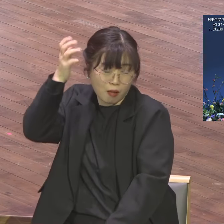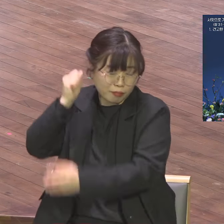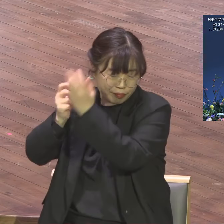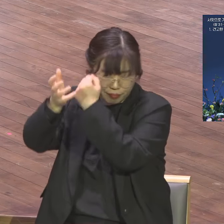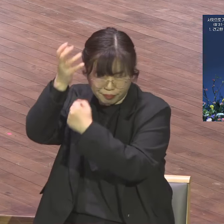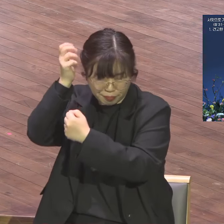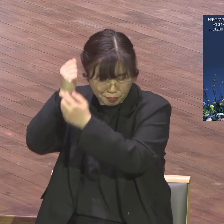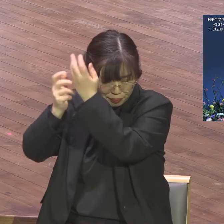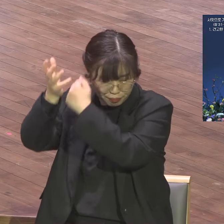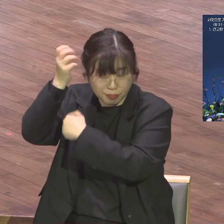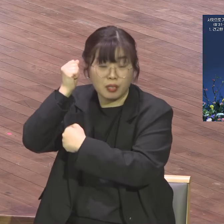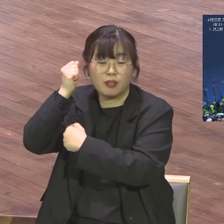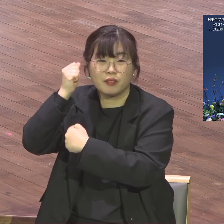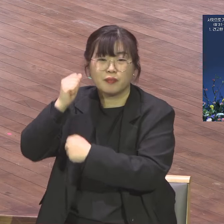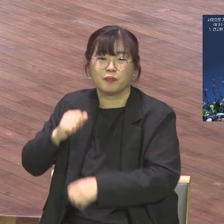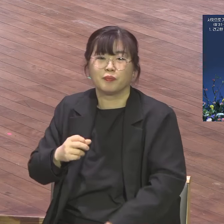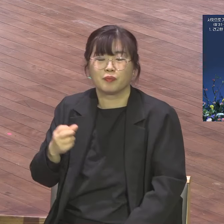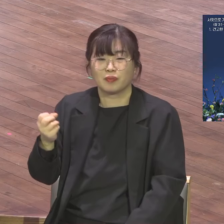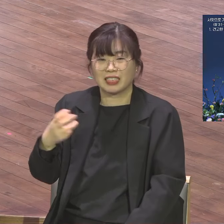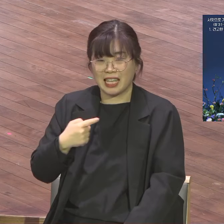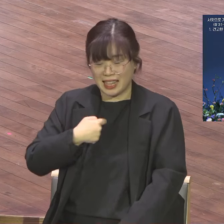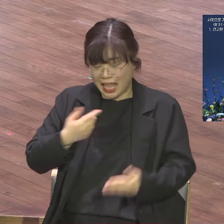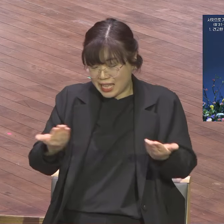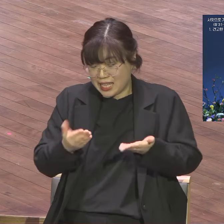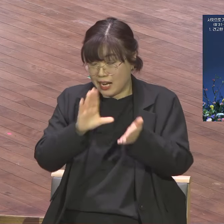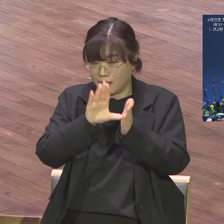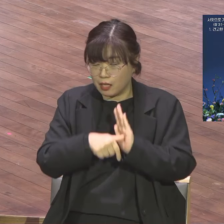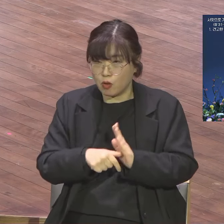그래서 사무실에 갔어도 시간만 나면 듣고 있어.